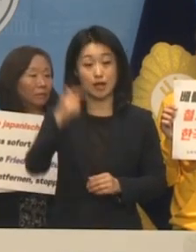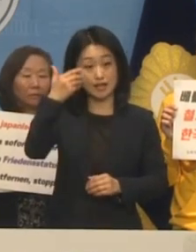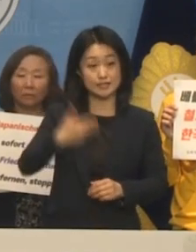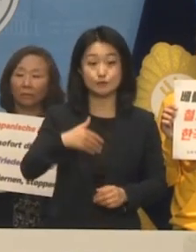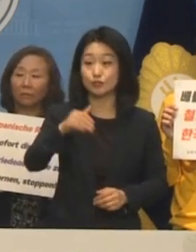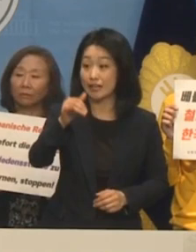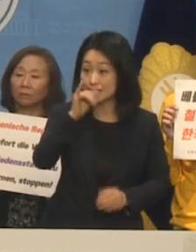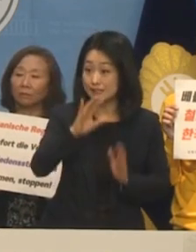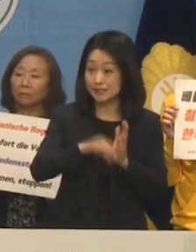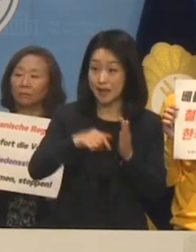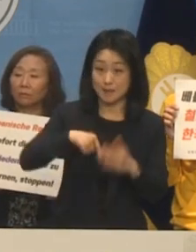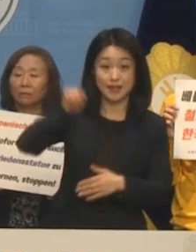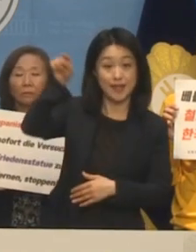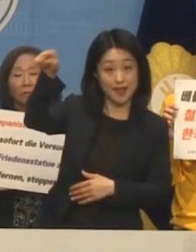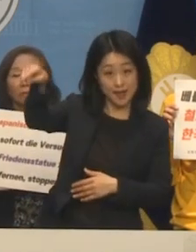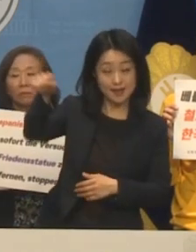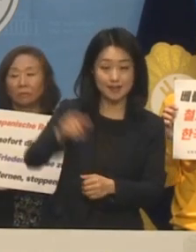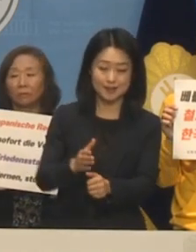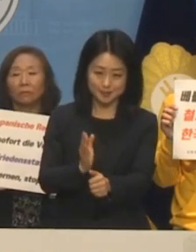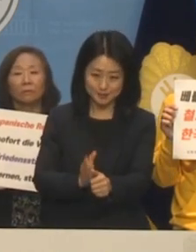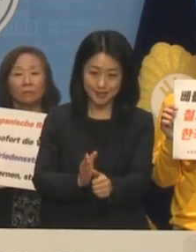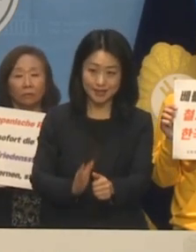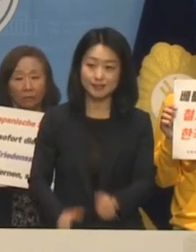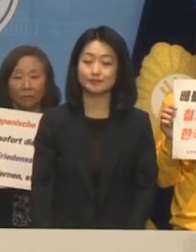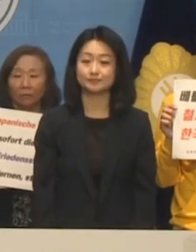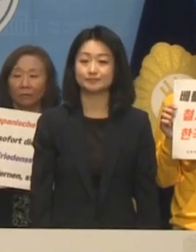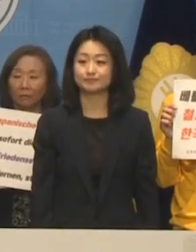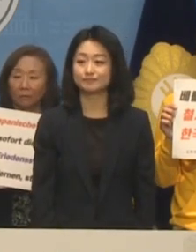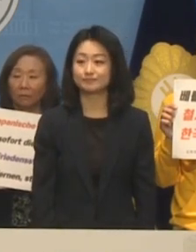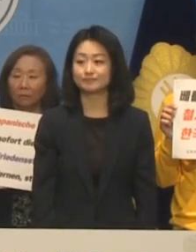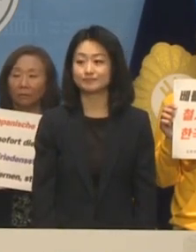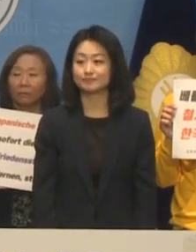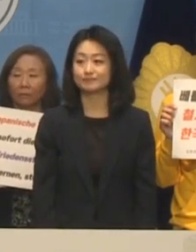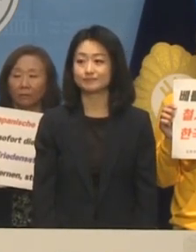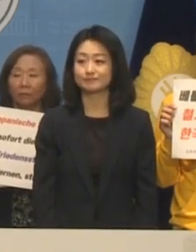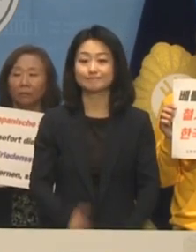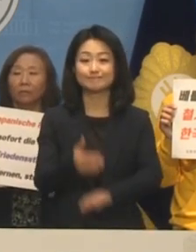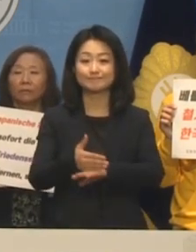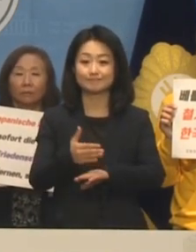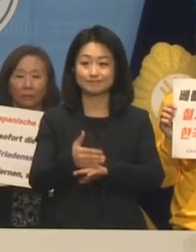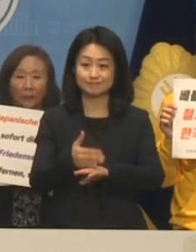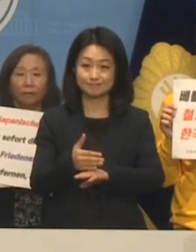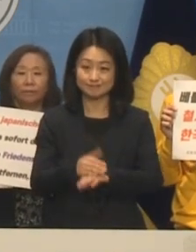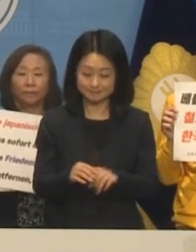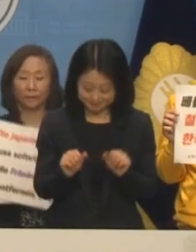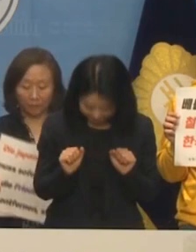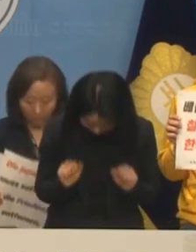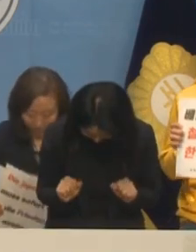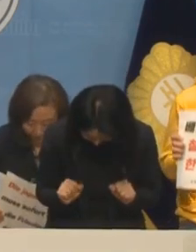있거나 하신 분들은 밖에 브리핑 룸에서 별도로 진행을 하도록 하겠습니다. 고맙습니다.